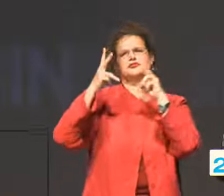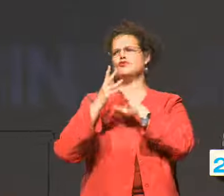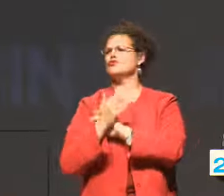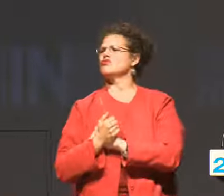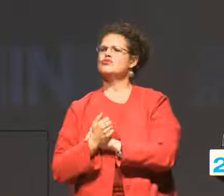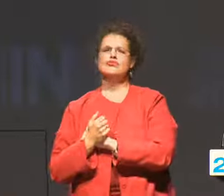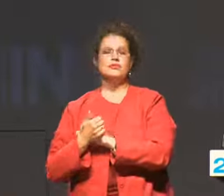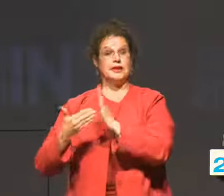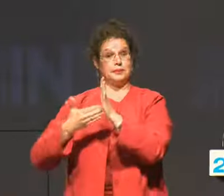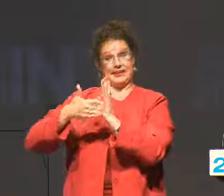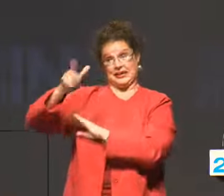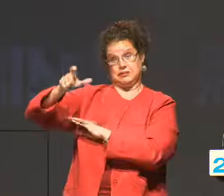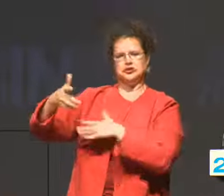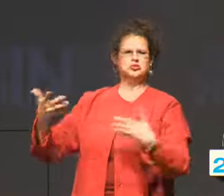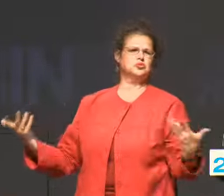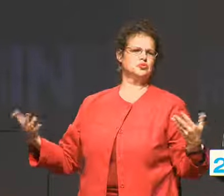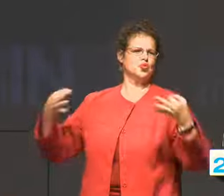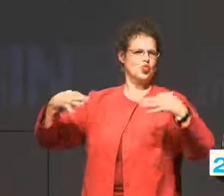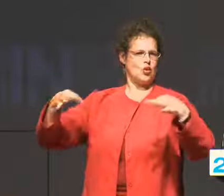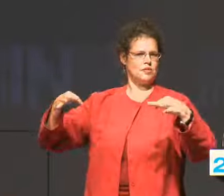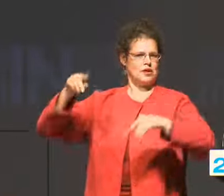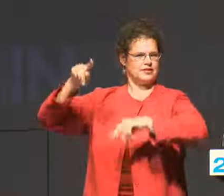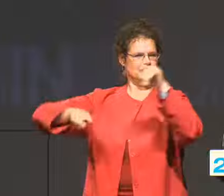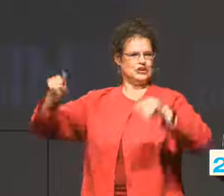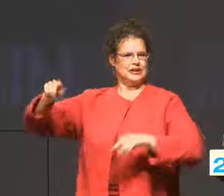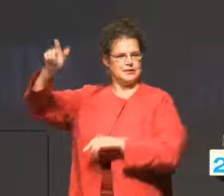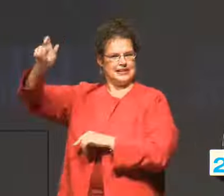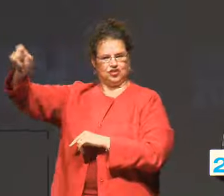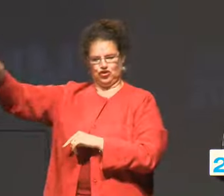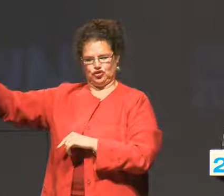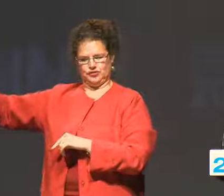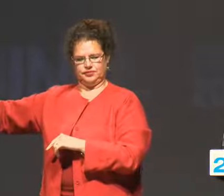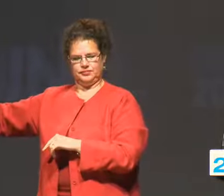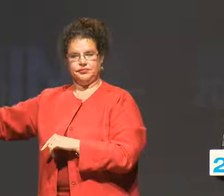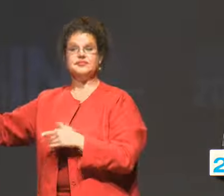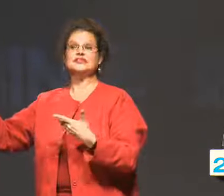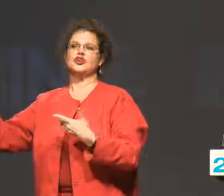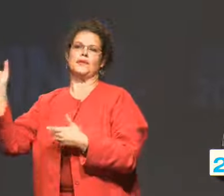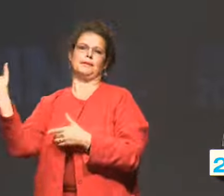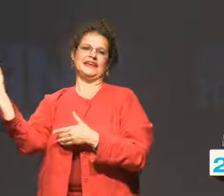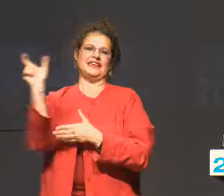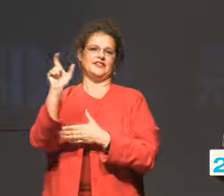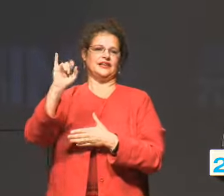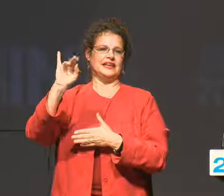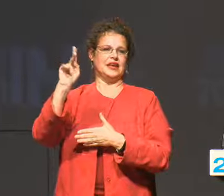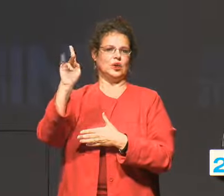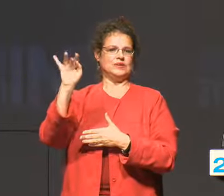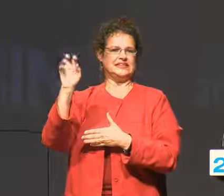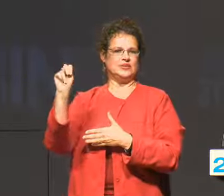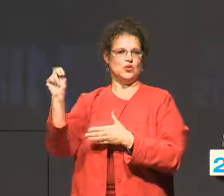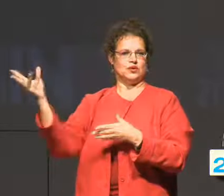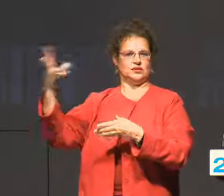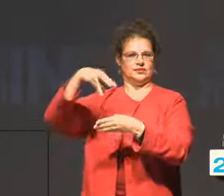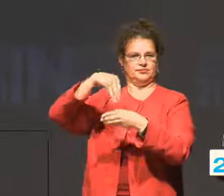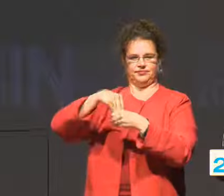Dank sind wir so weit jetzt auch, dass dieser Wechsel stattgefunden hat, dass Menschen mit Behinderungen einfach als